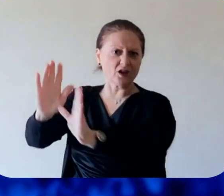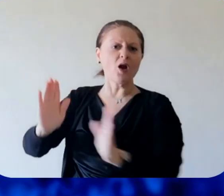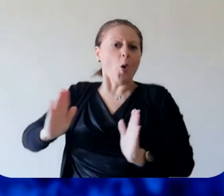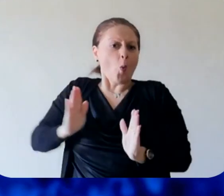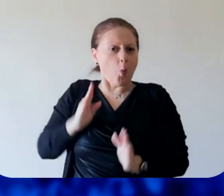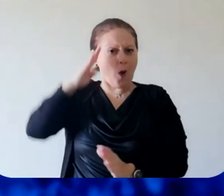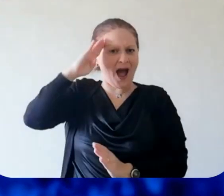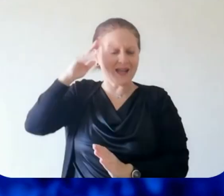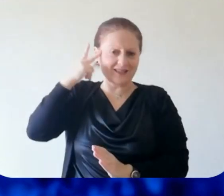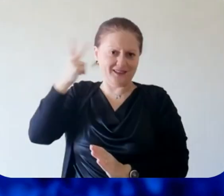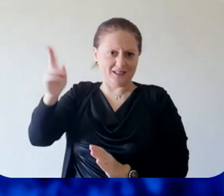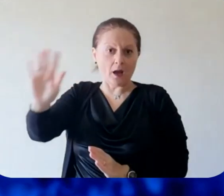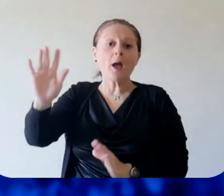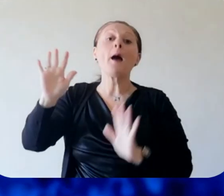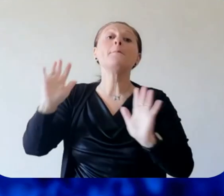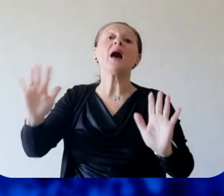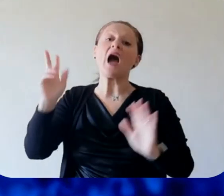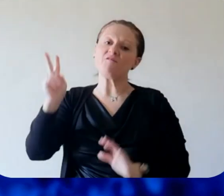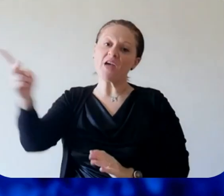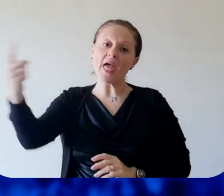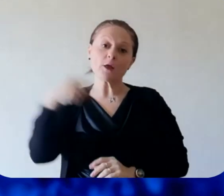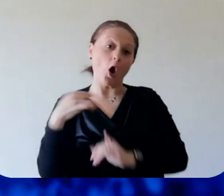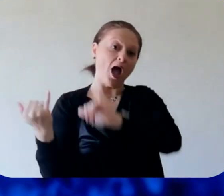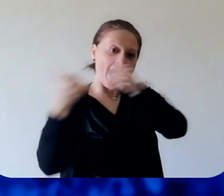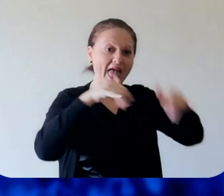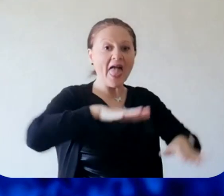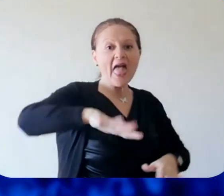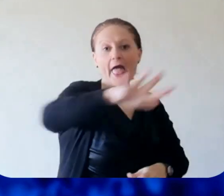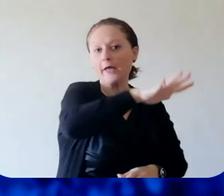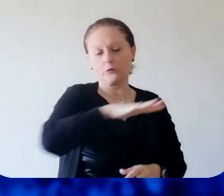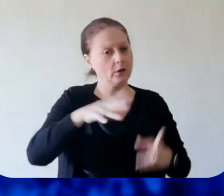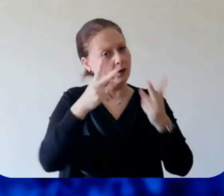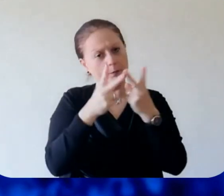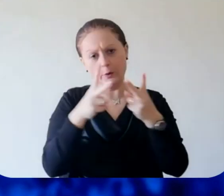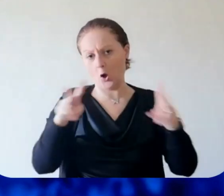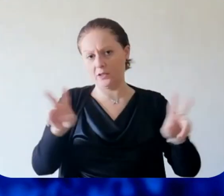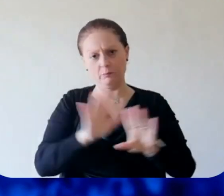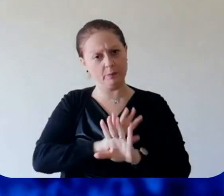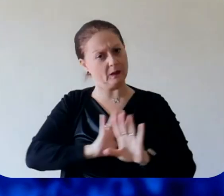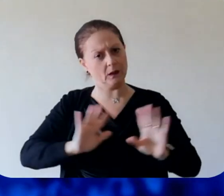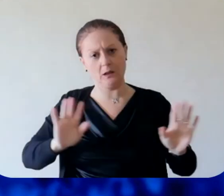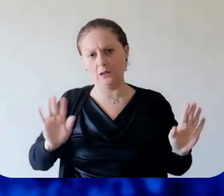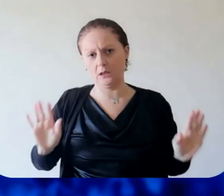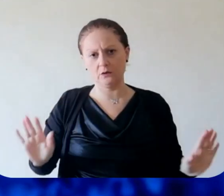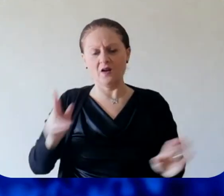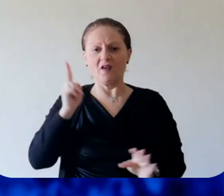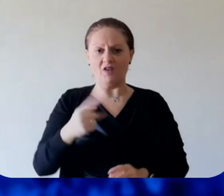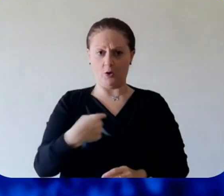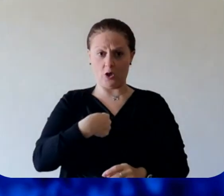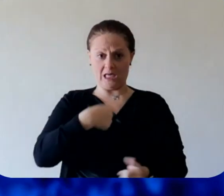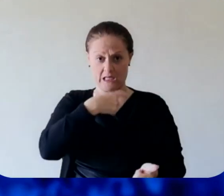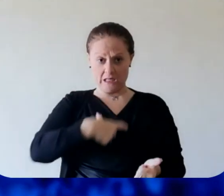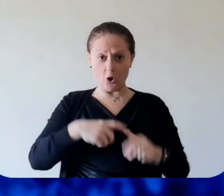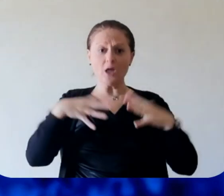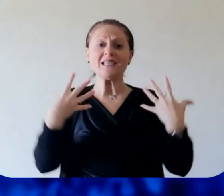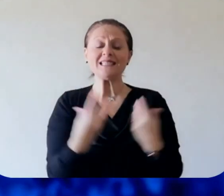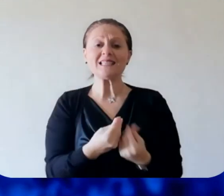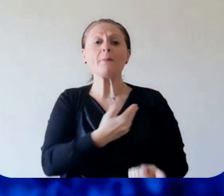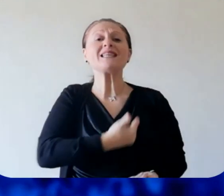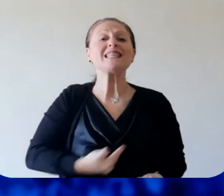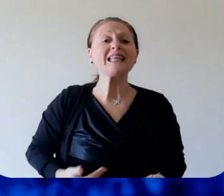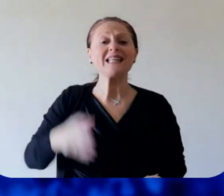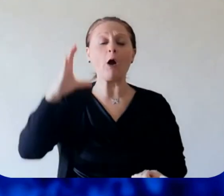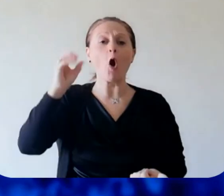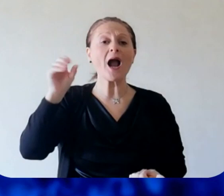però non possono essere sul territorio. Queste sono le ragioni che hanno indotto la sottoscritta, in uno con il sindaco Cassì e con gli